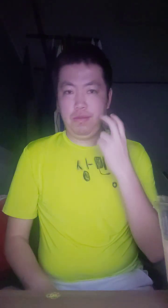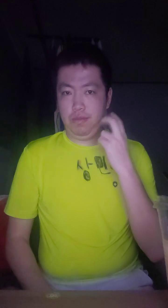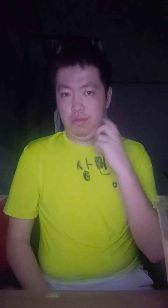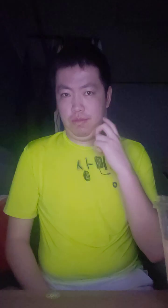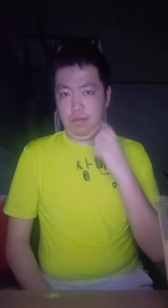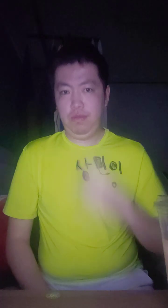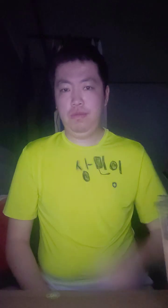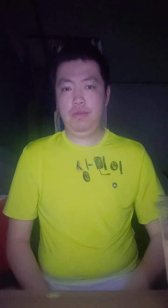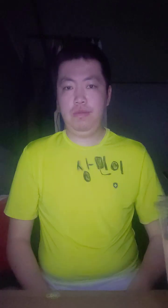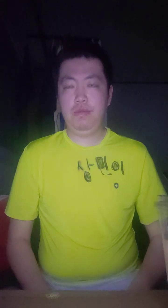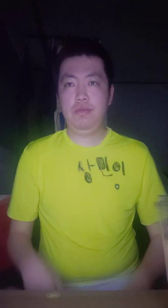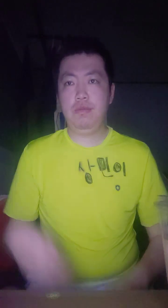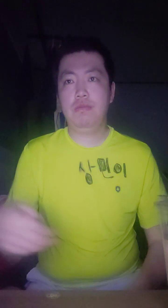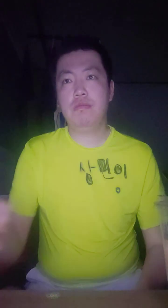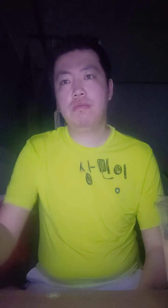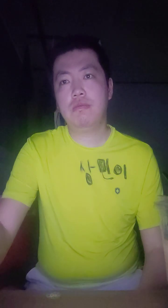SBS 한승환입니다.